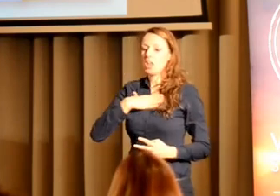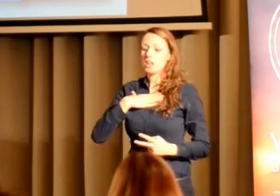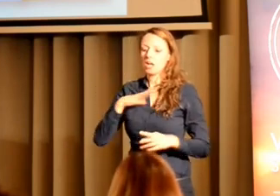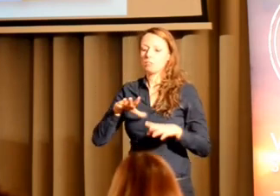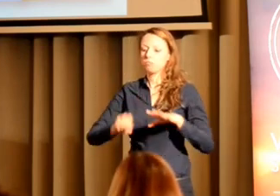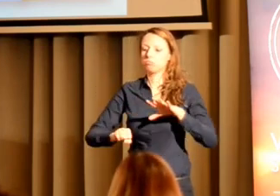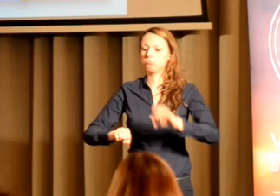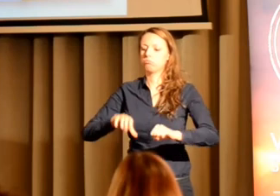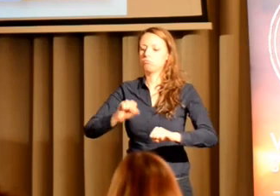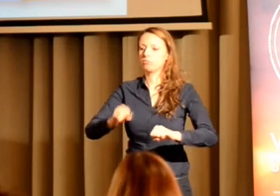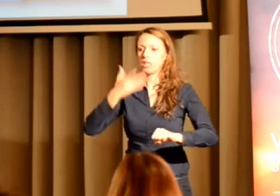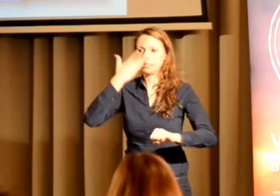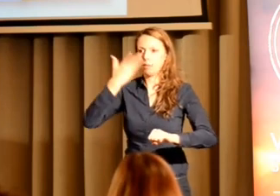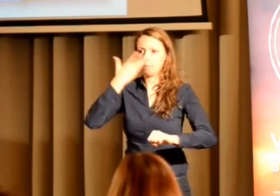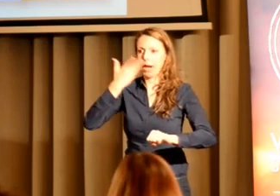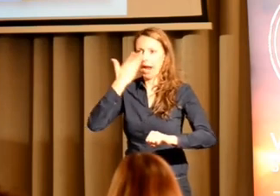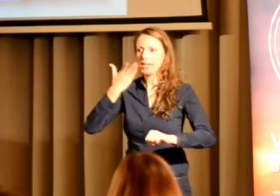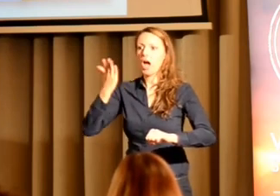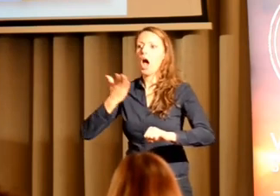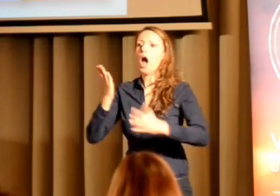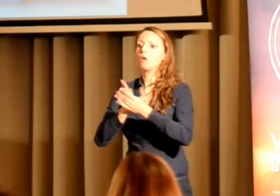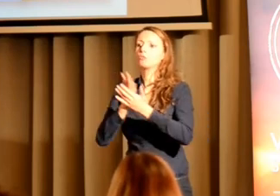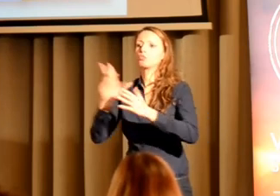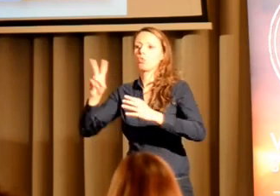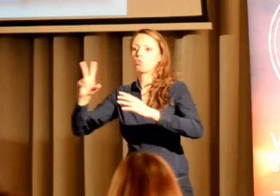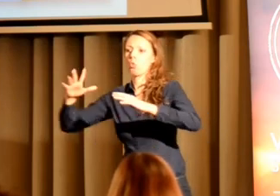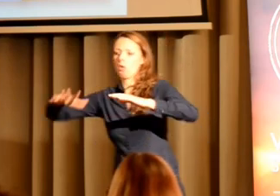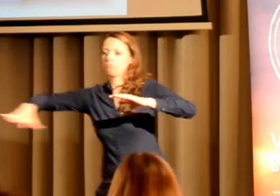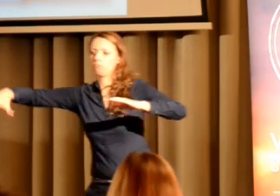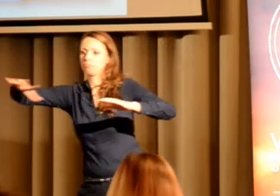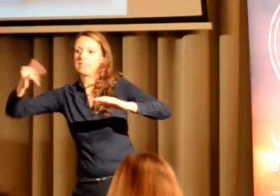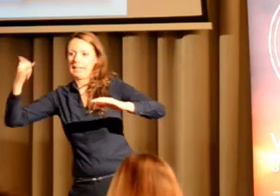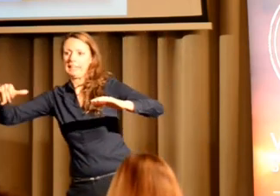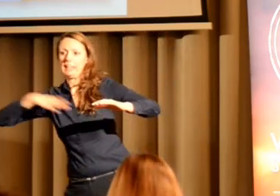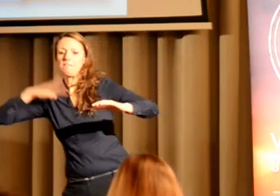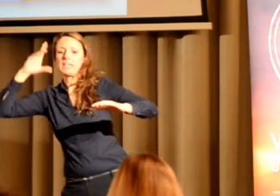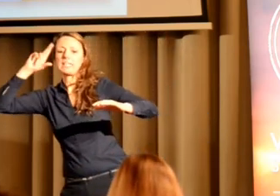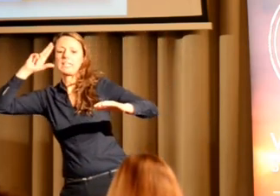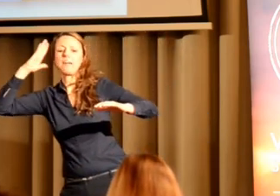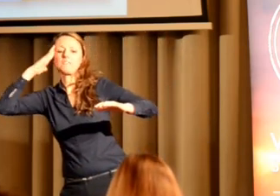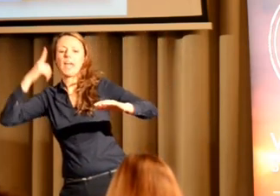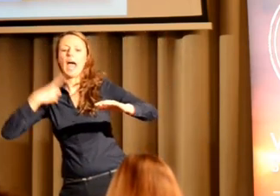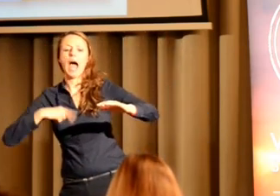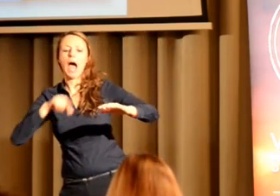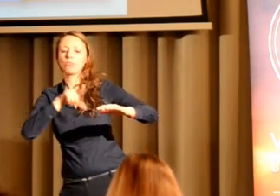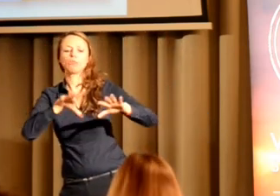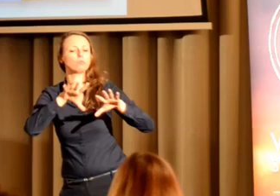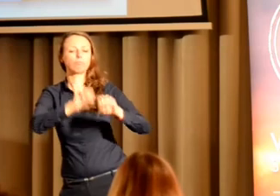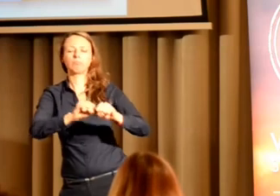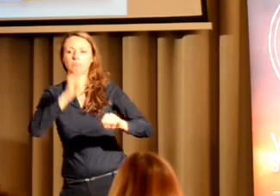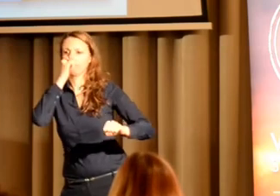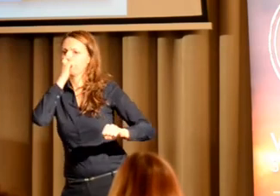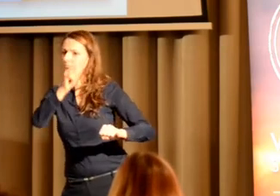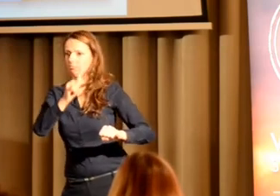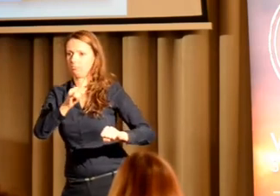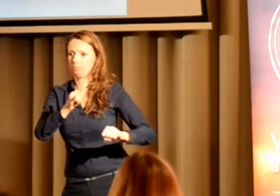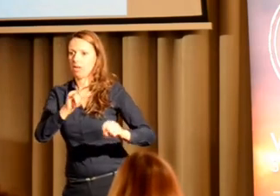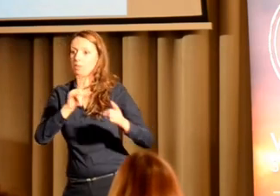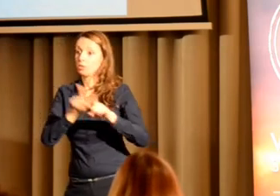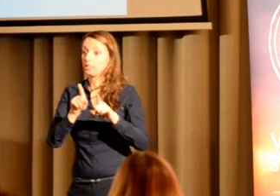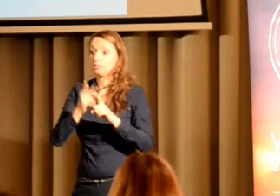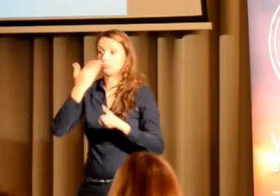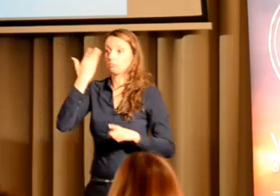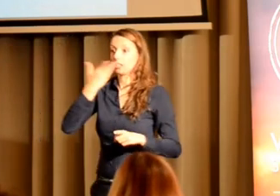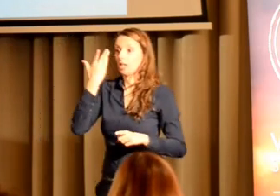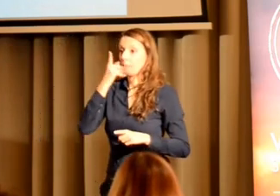informują sąsiadów, na przykład o tym, że to terytorium jest zajęte. Ale zapach informuje też na przykład o aktywności seksualnej